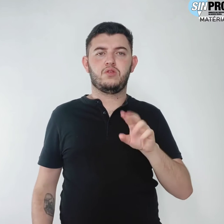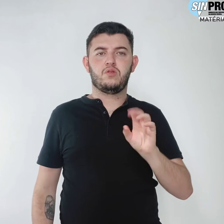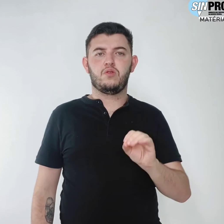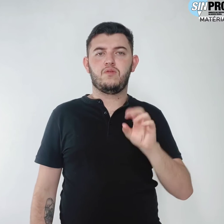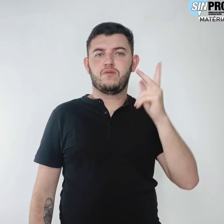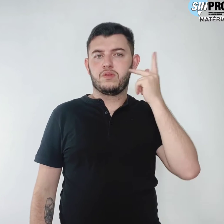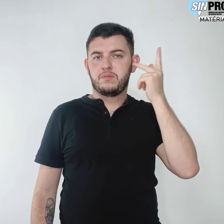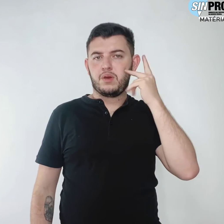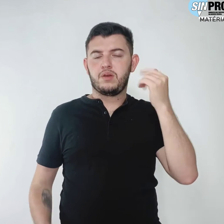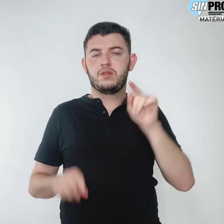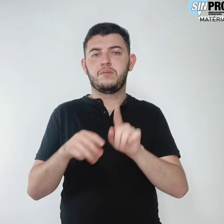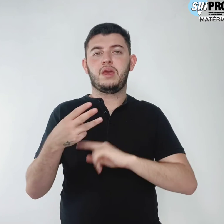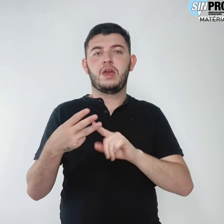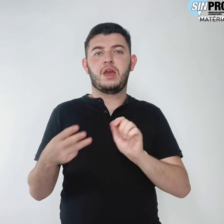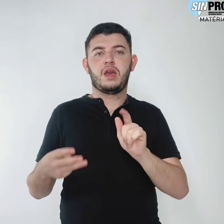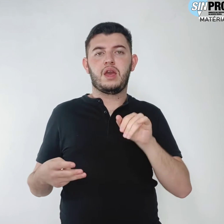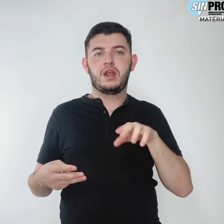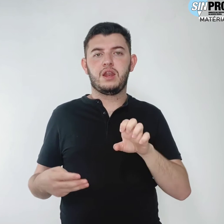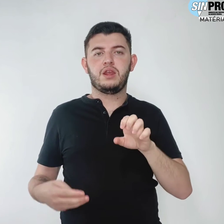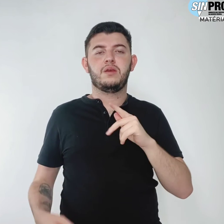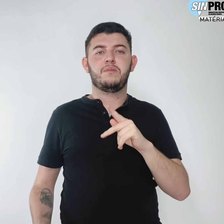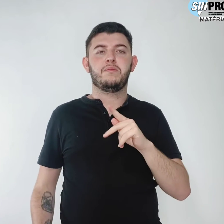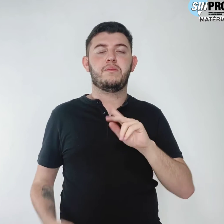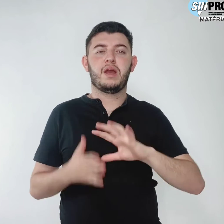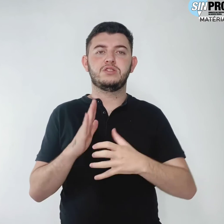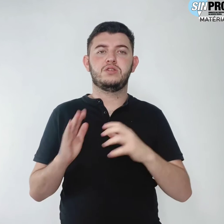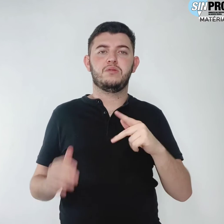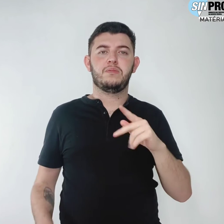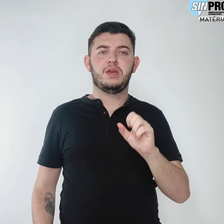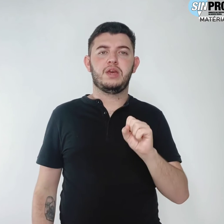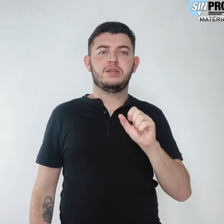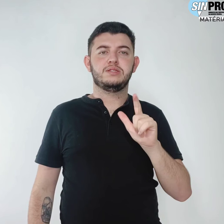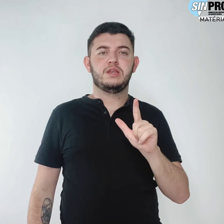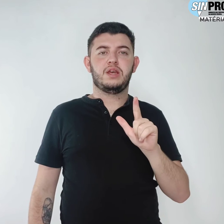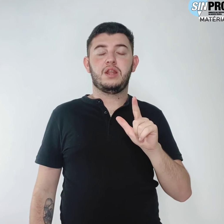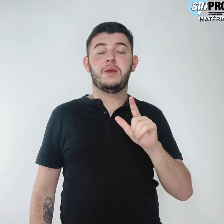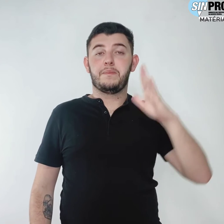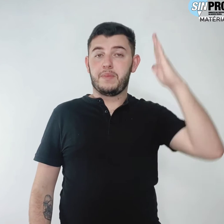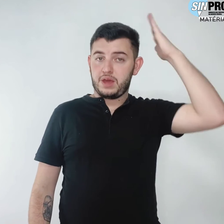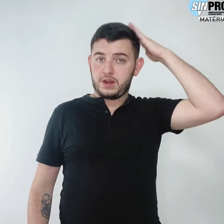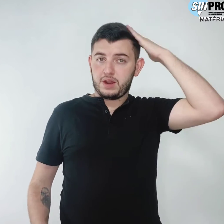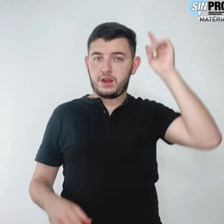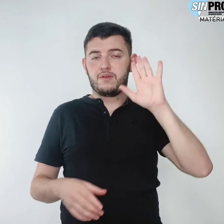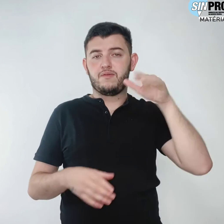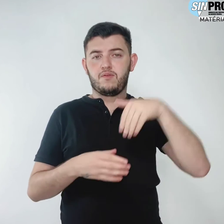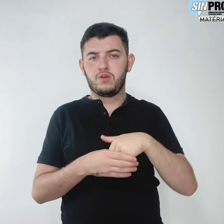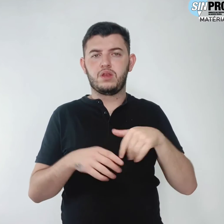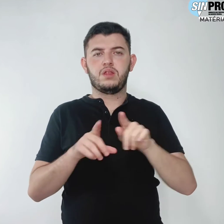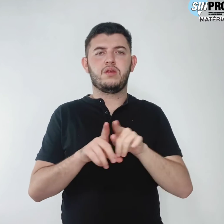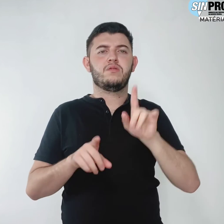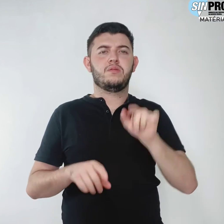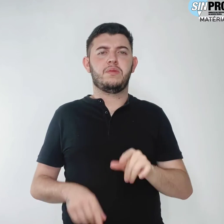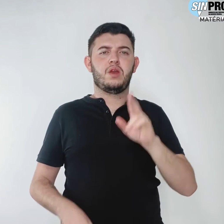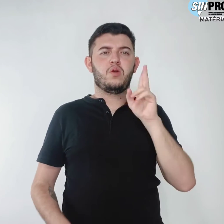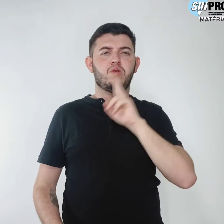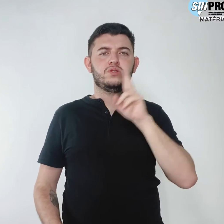Ventura, Novo, São Paulo, Aline, PSL Paraná, na pauta da Câmara para votação em regime de